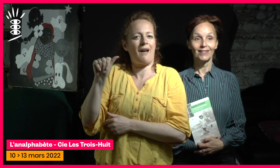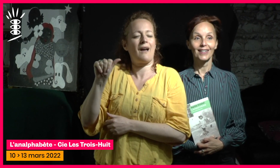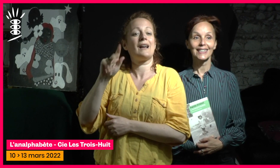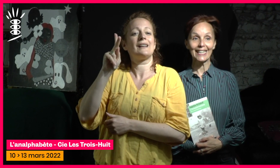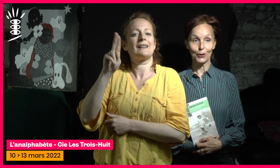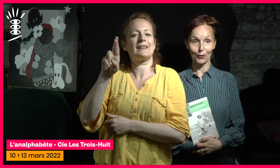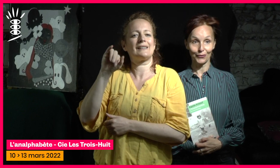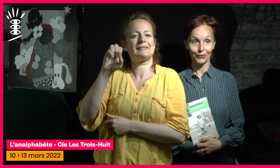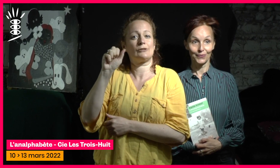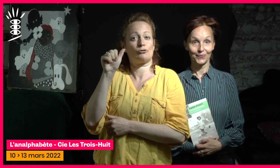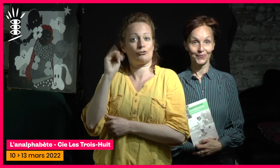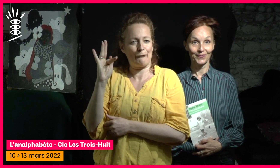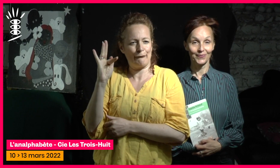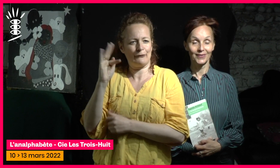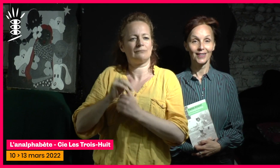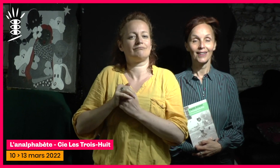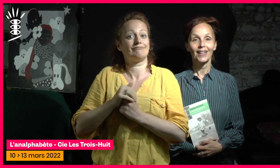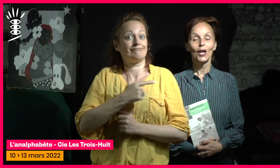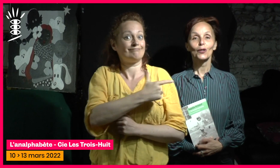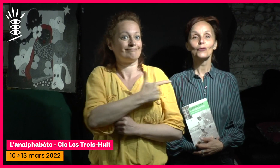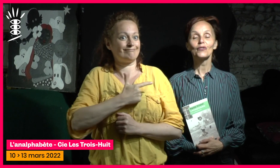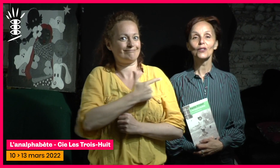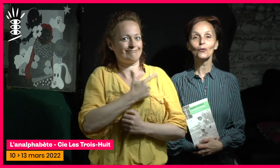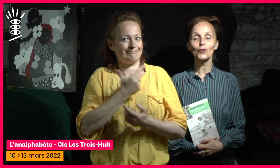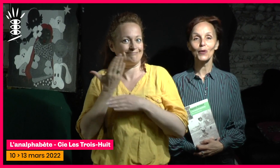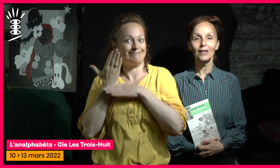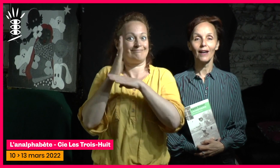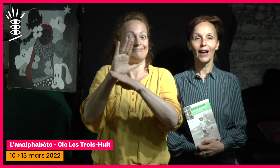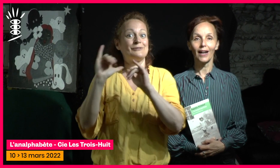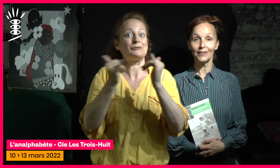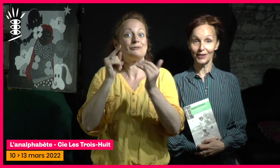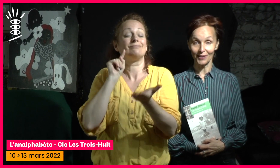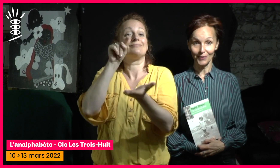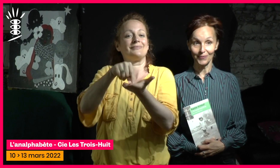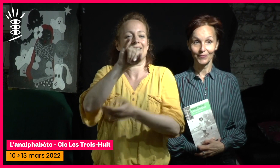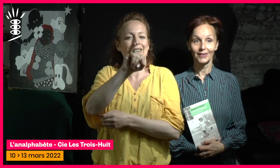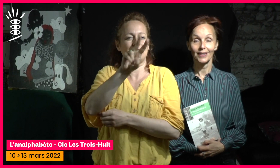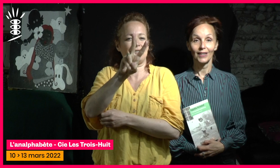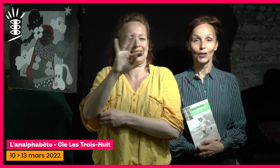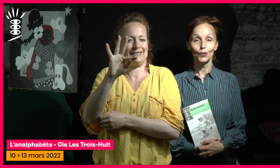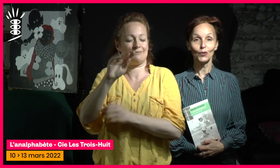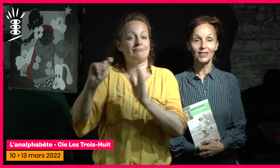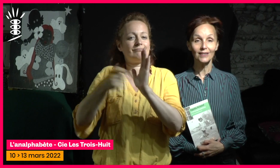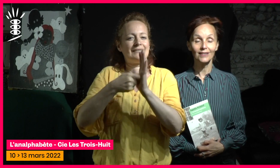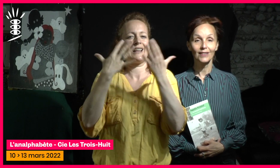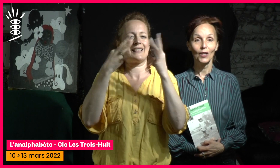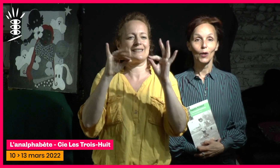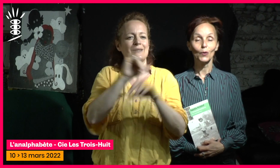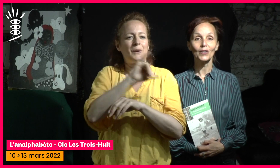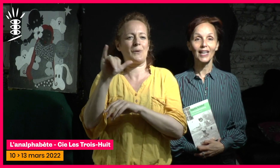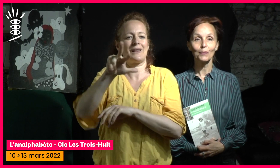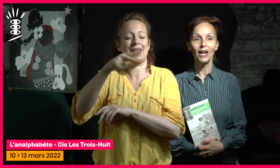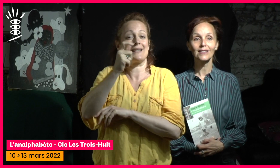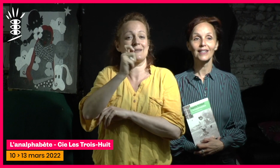d'Agota Christophe, que nous viendrons jouer à IVT du 10